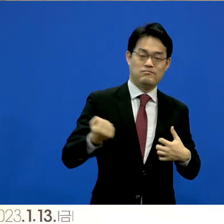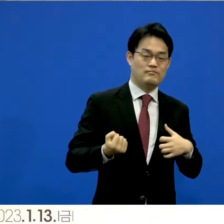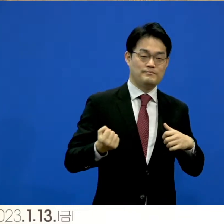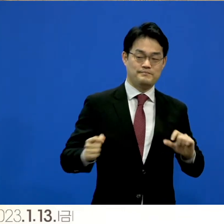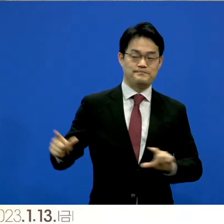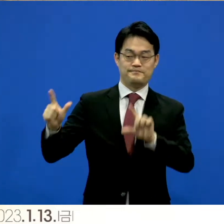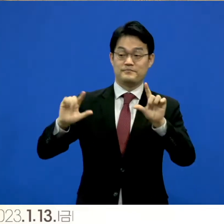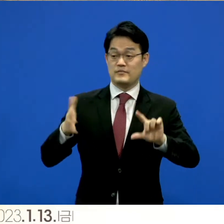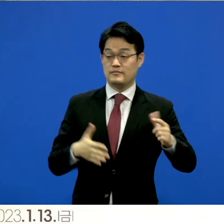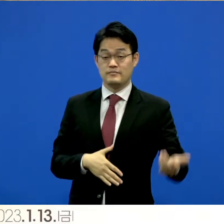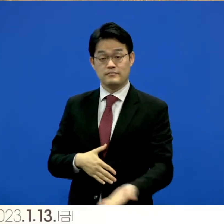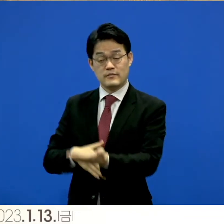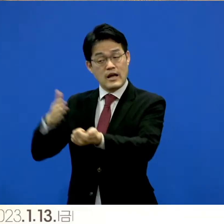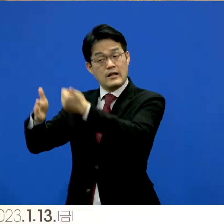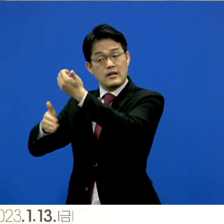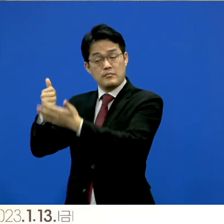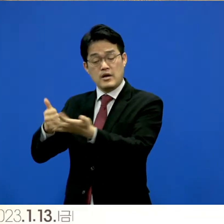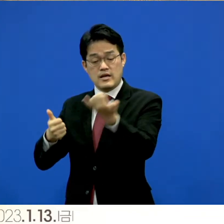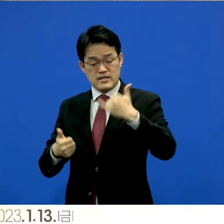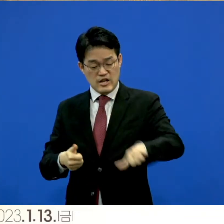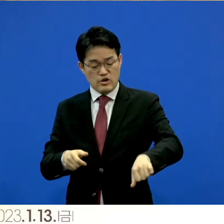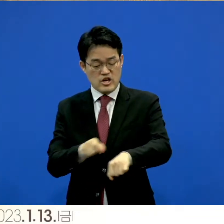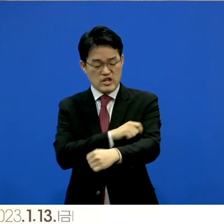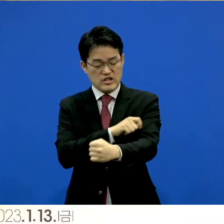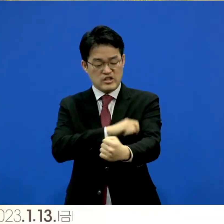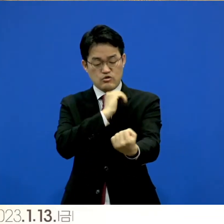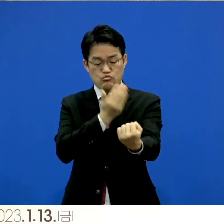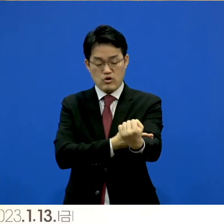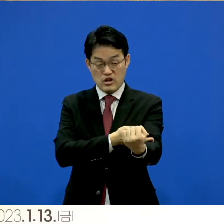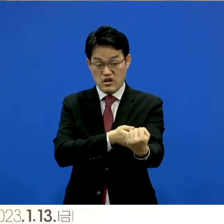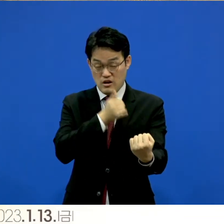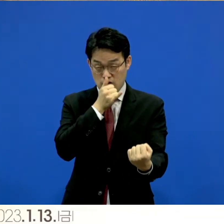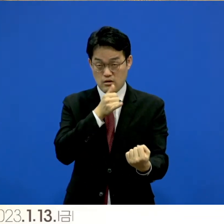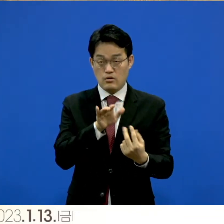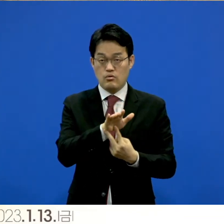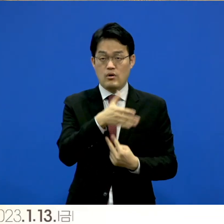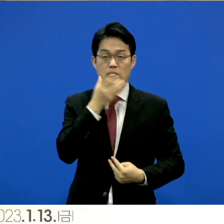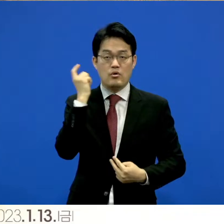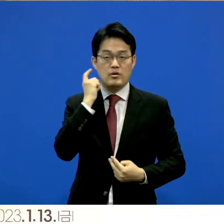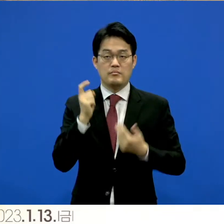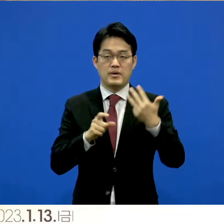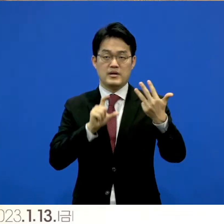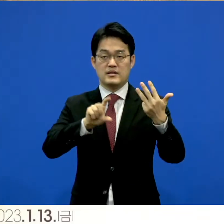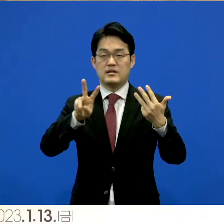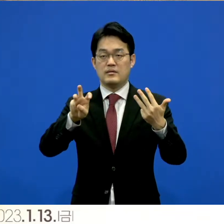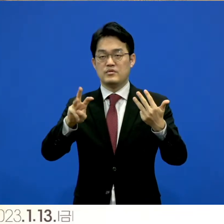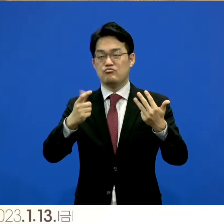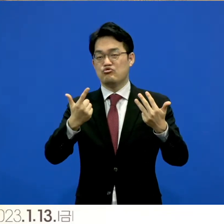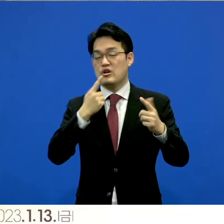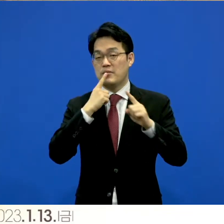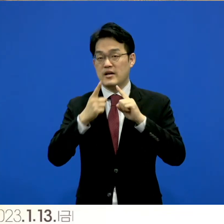있습니다. 요한복음 8장 36절은 그러므로 아들이 너희를 자유롭게 하면 너희가 참으로